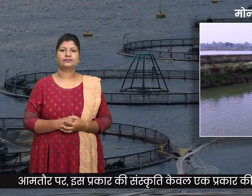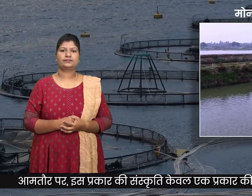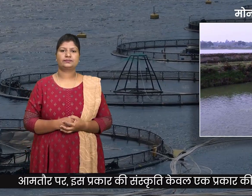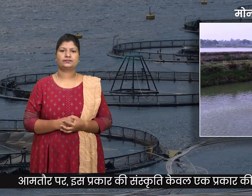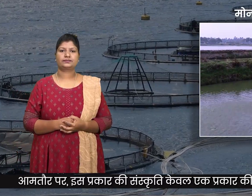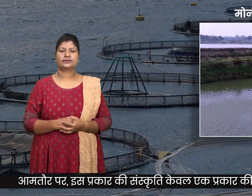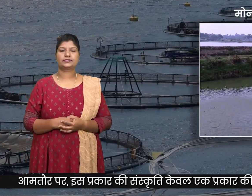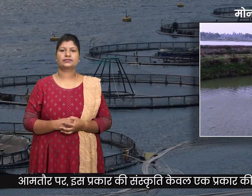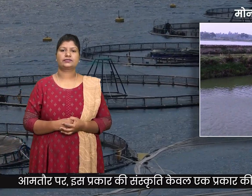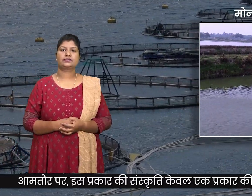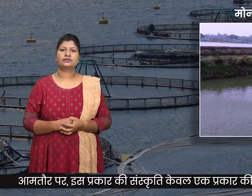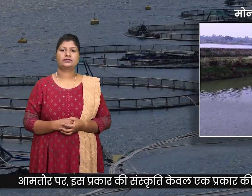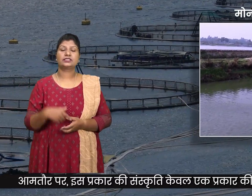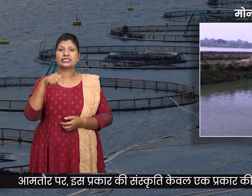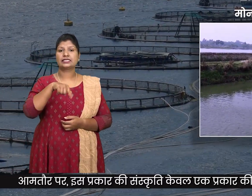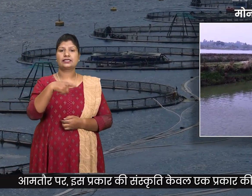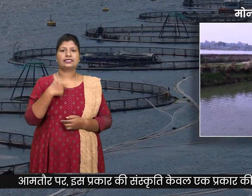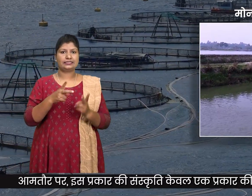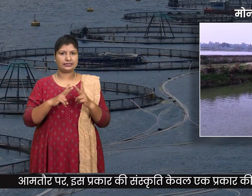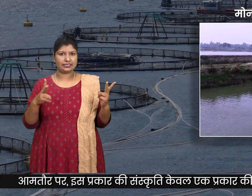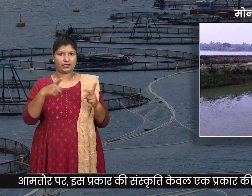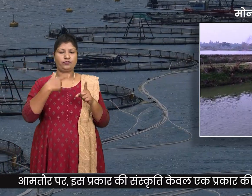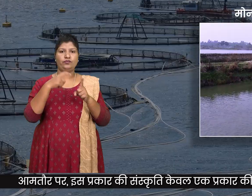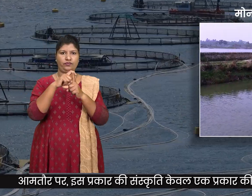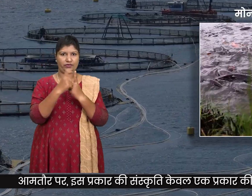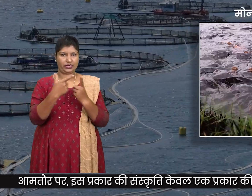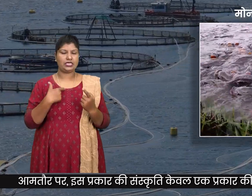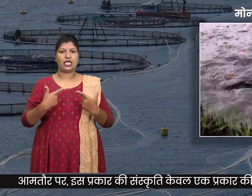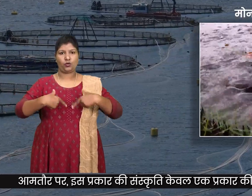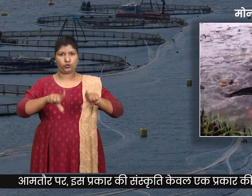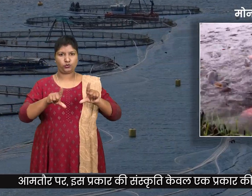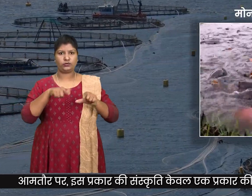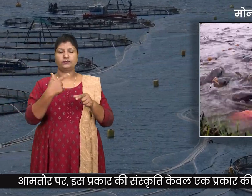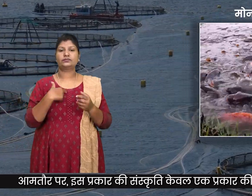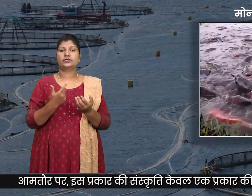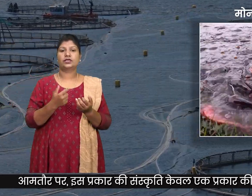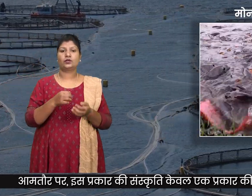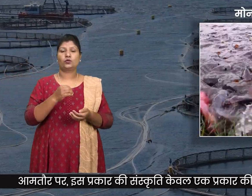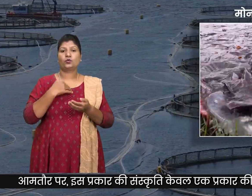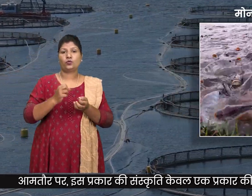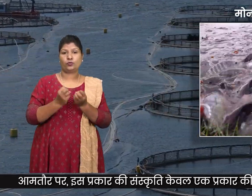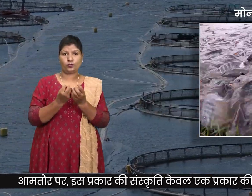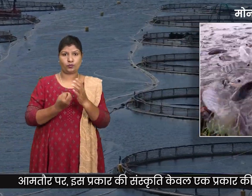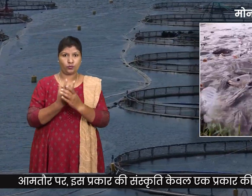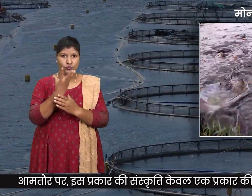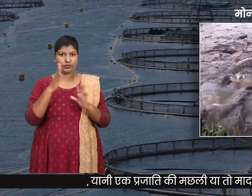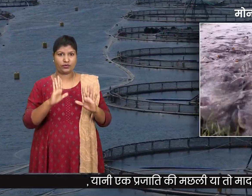आमतौर पर इस प्रकार की संस्कृति केवल एक प्रकार की खेती की अनुमति देती है,